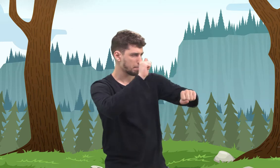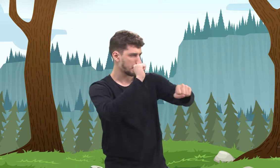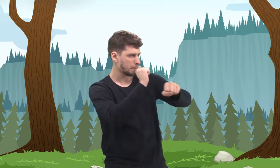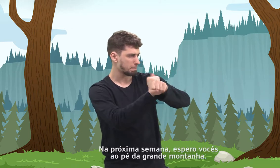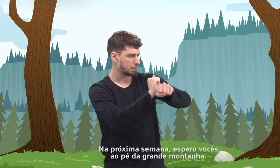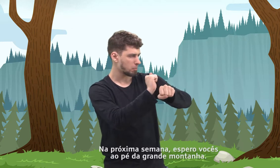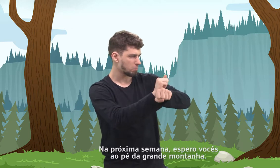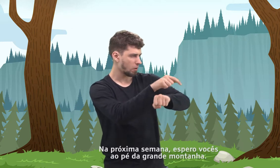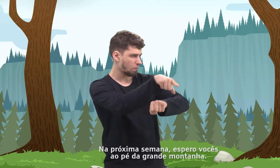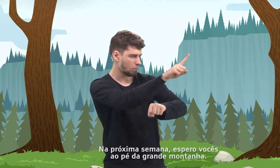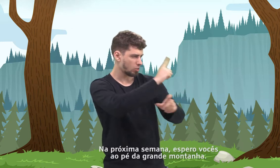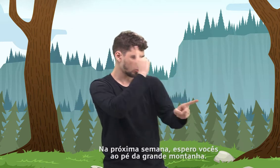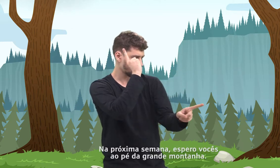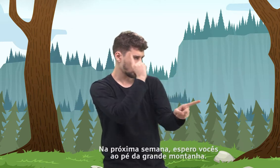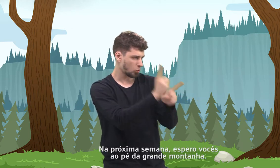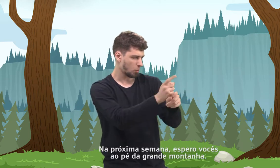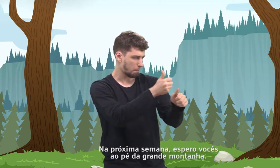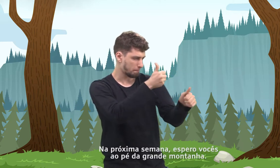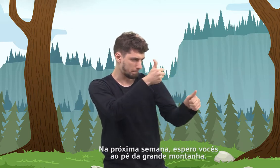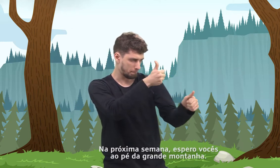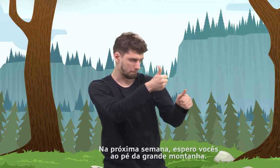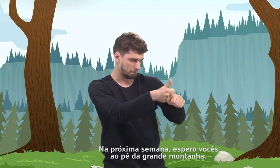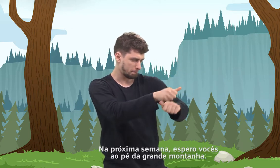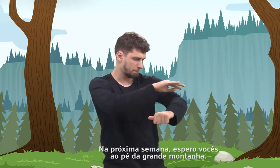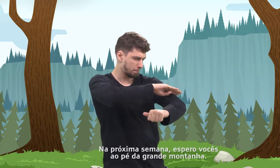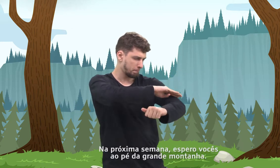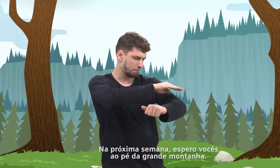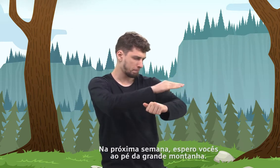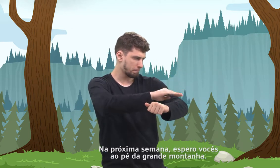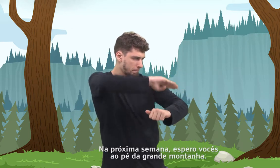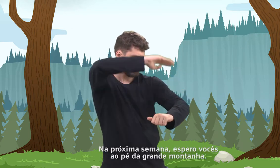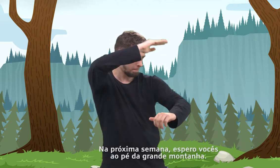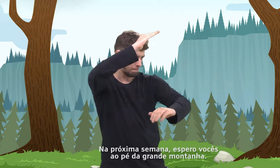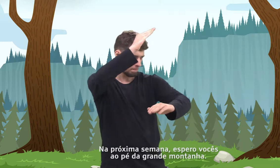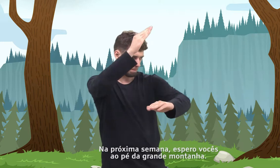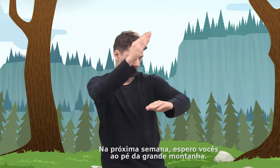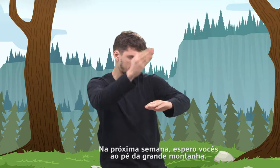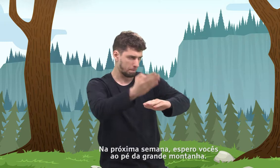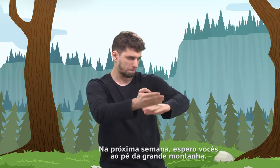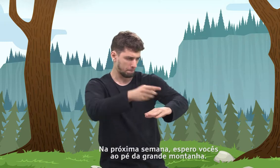próxima semana espero vocês um pé da grande montanha